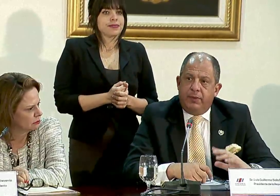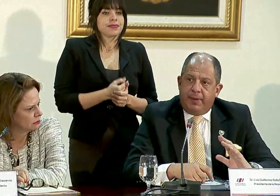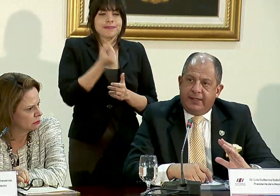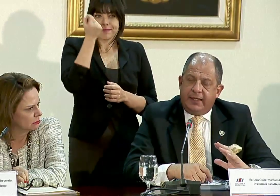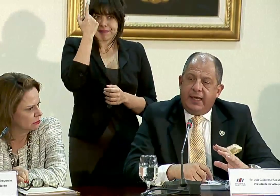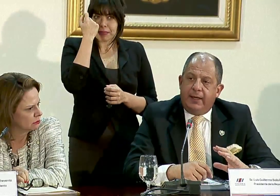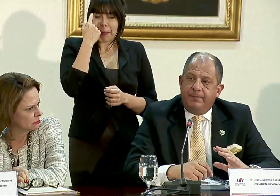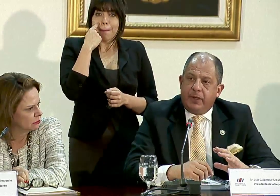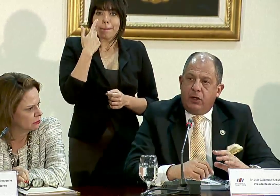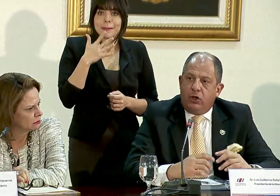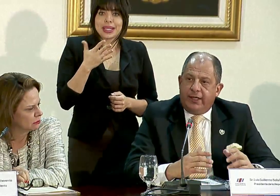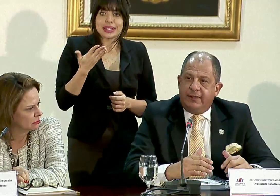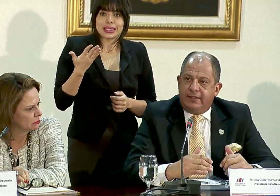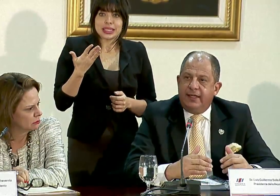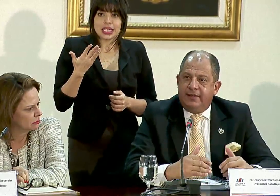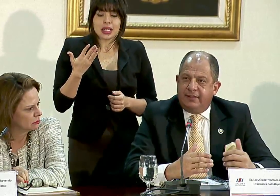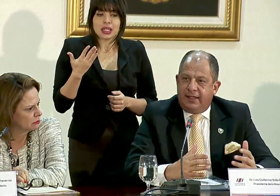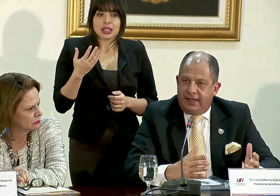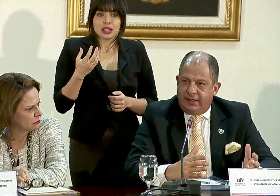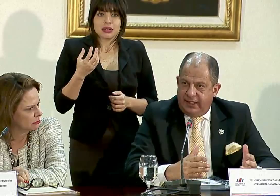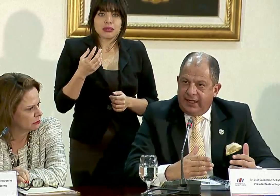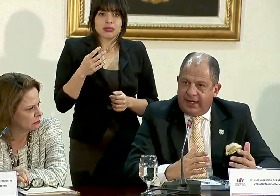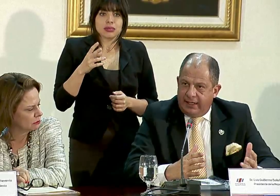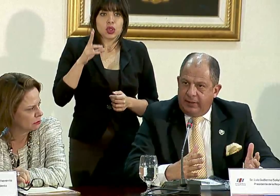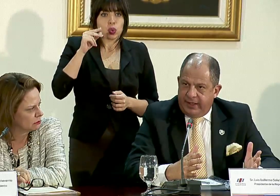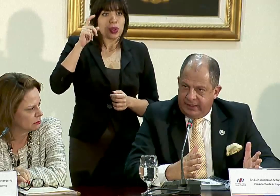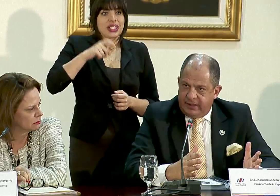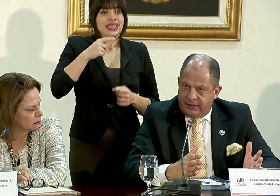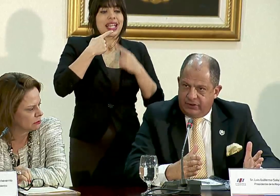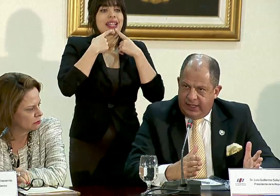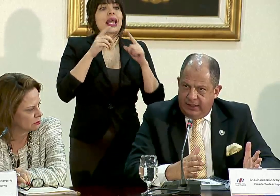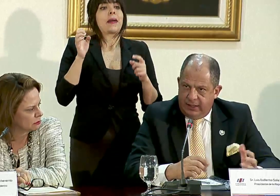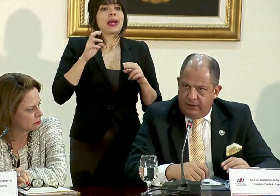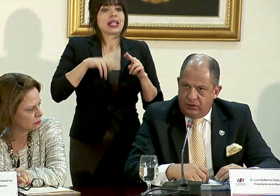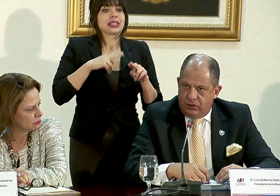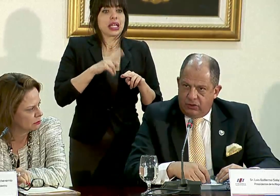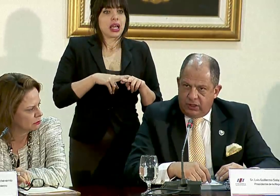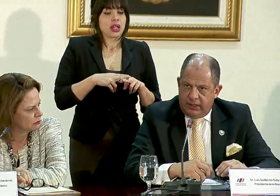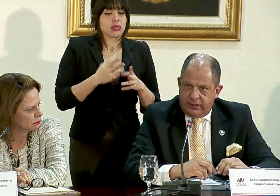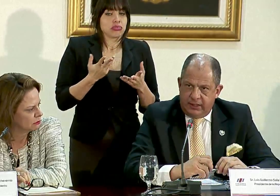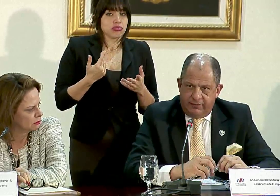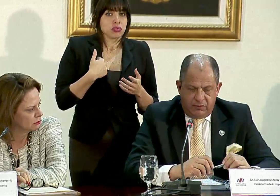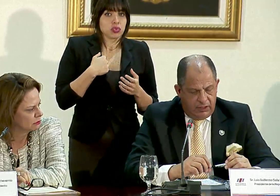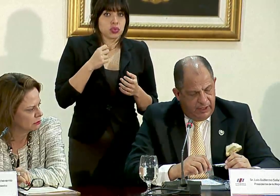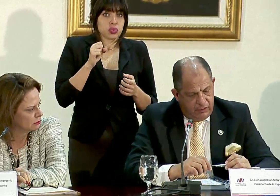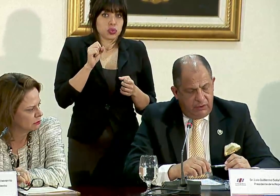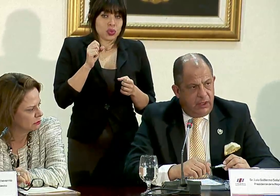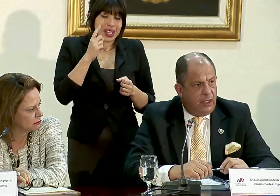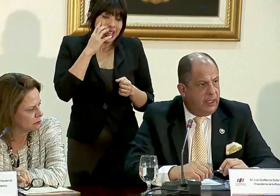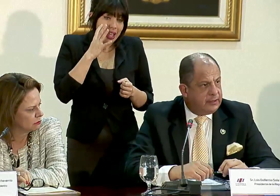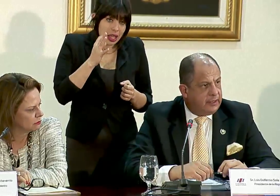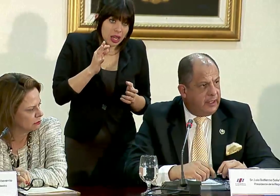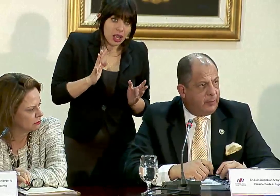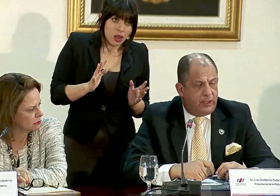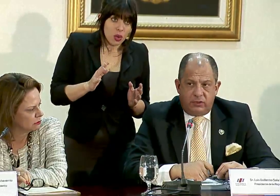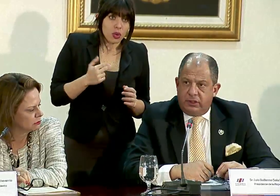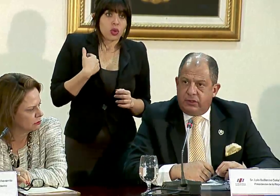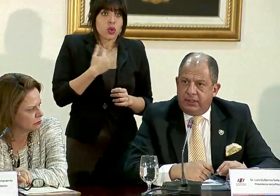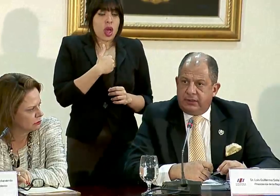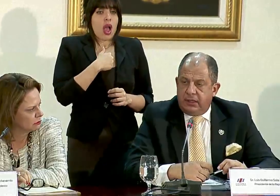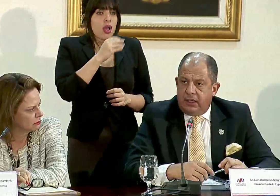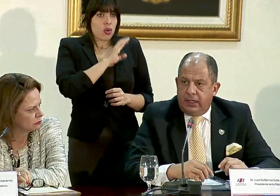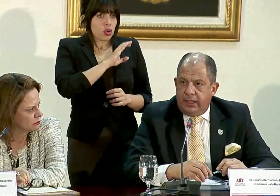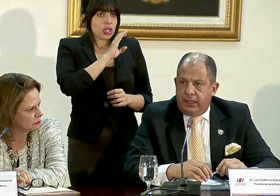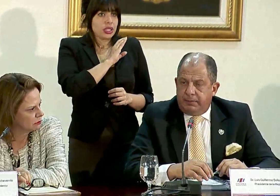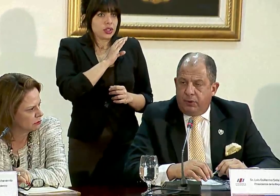entendimiento me parece que lo es sin necesidad de declarar la emergencia nacional y yo lo que veo es que tenemos las